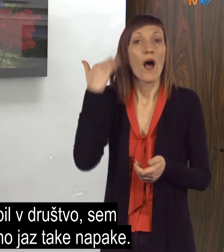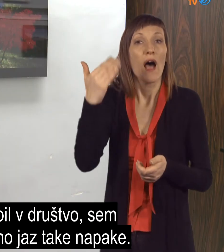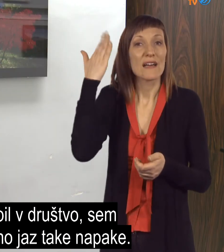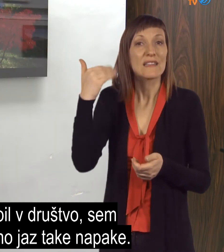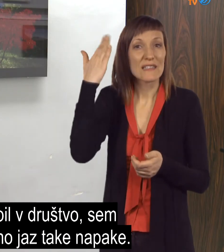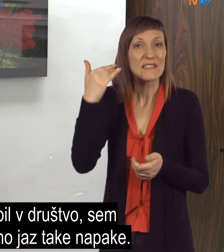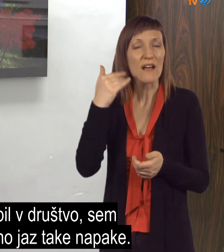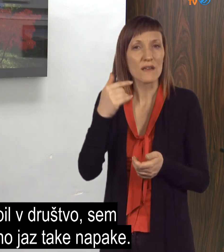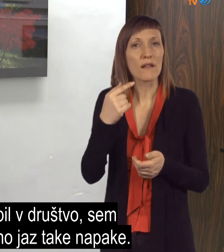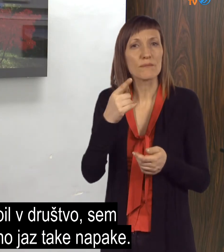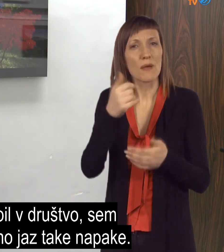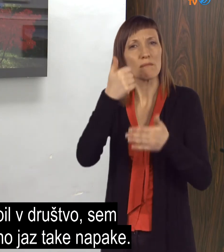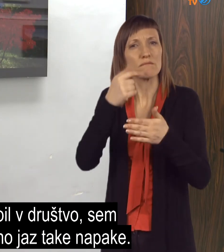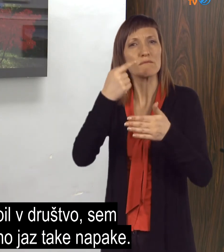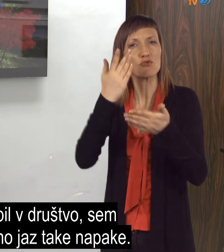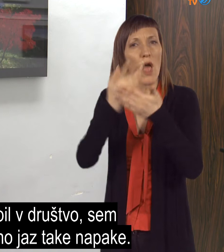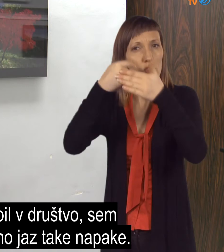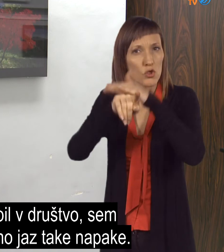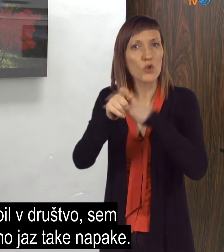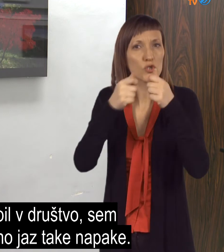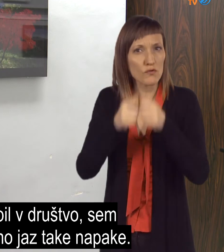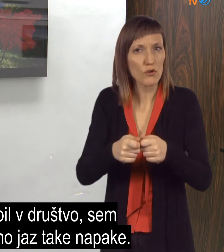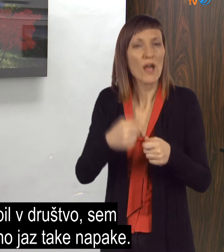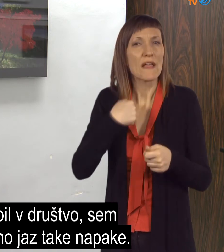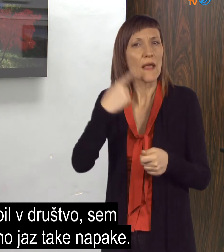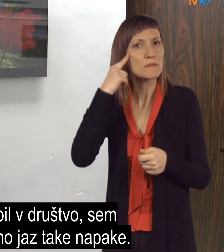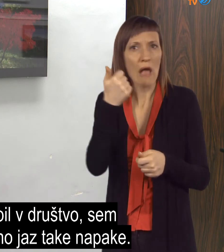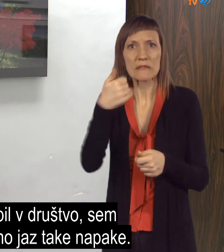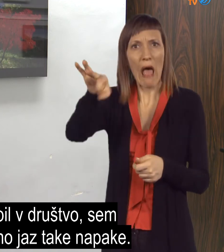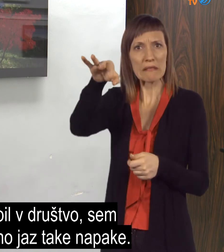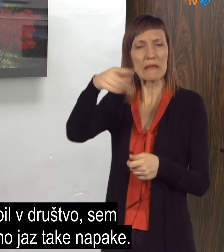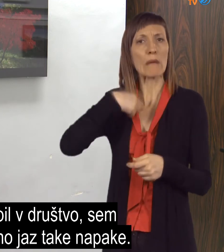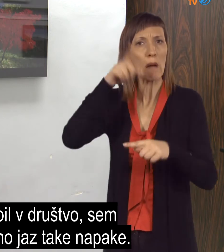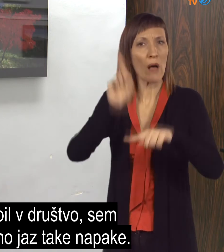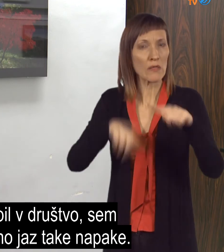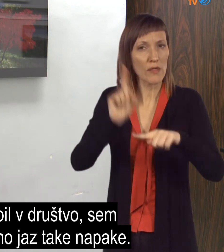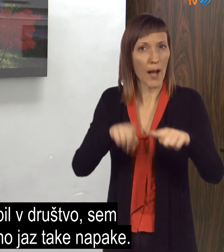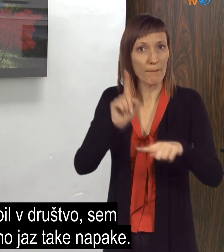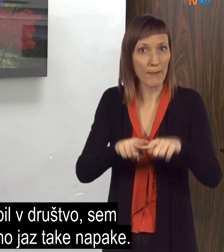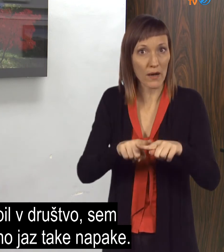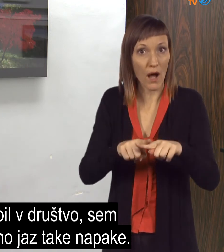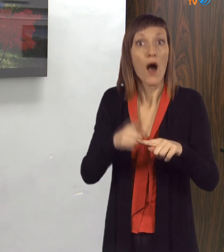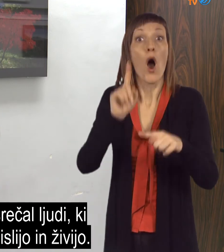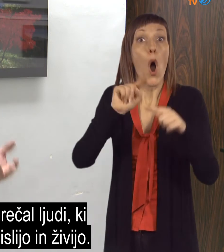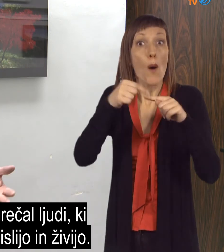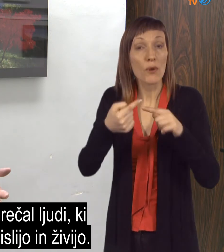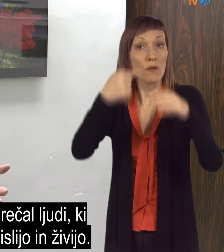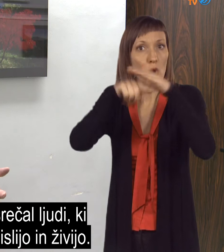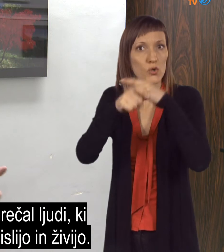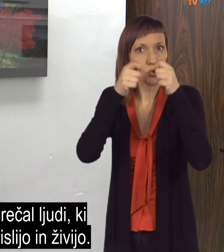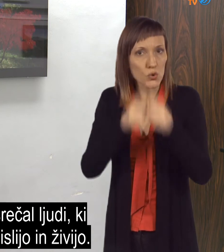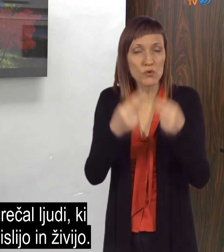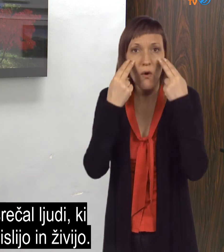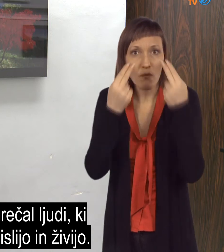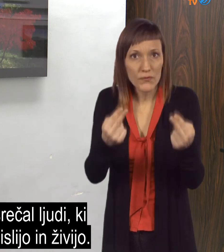Do takrat, ko sem stopil v društvo, sem bil prepričan, da imam samo jaz take napake. Tam sem pa srečal